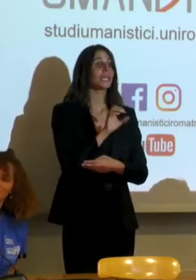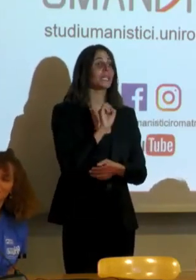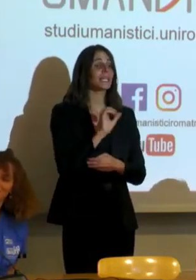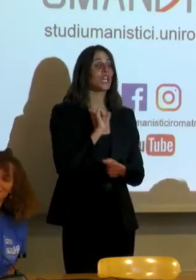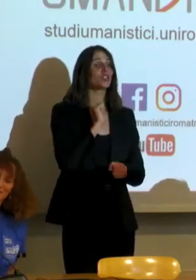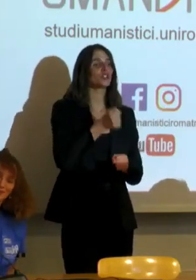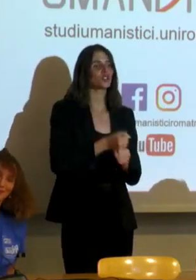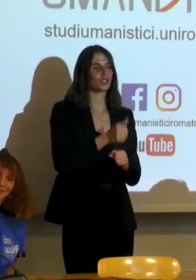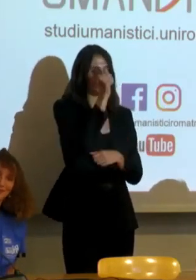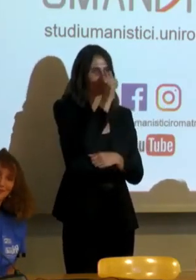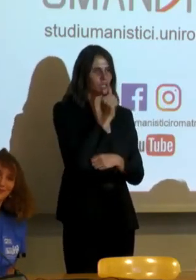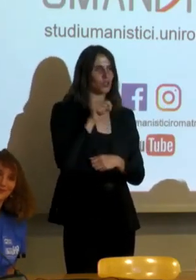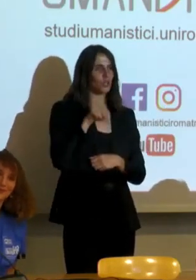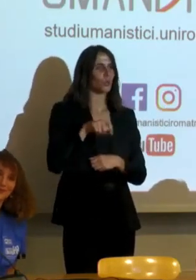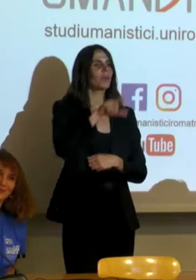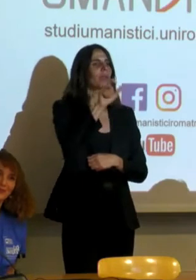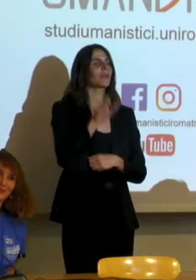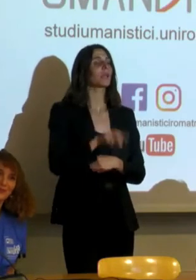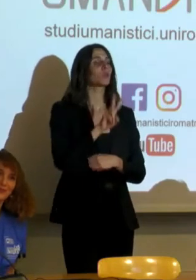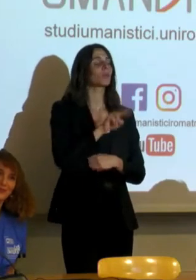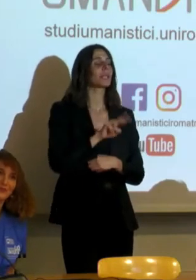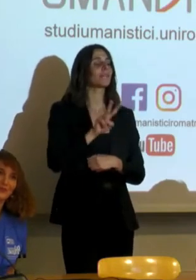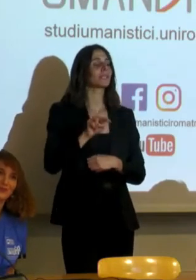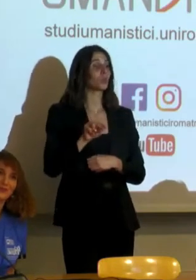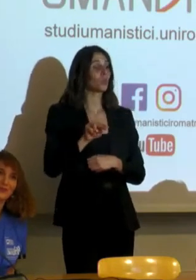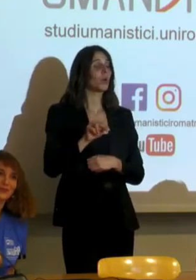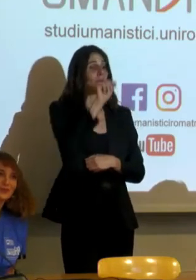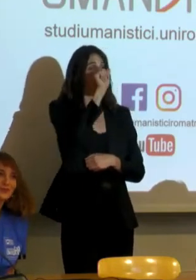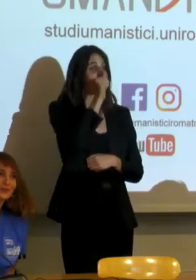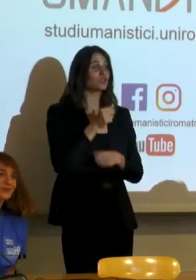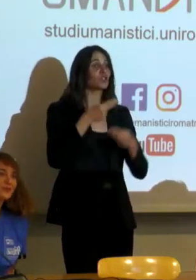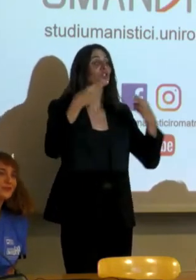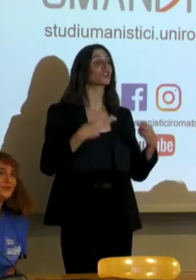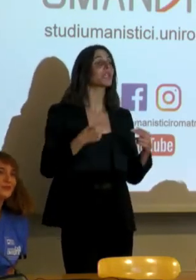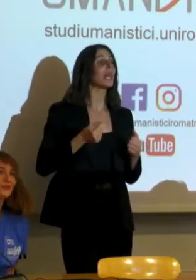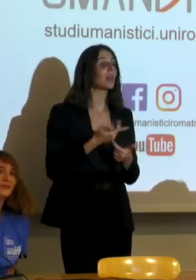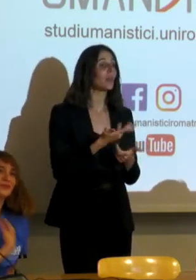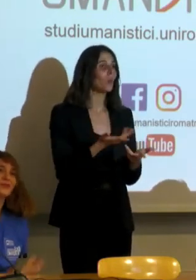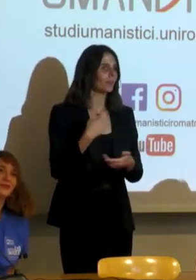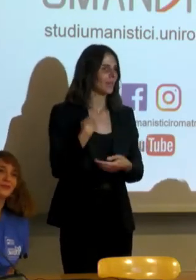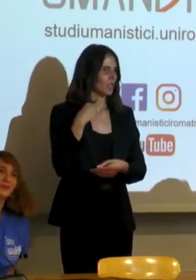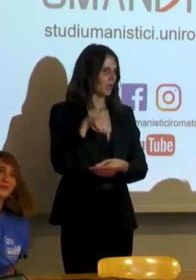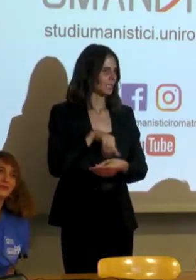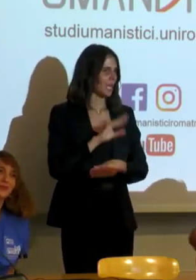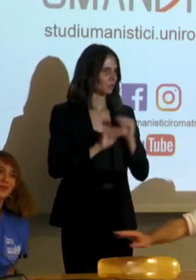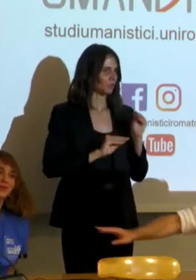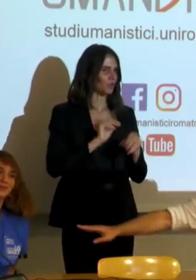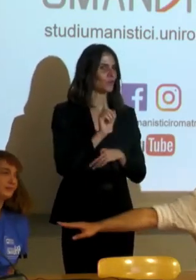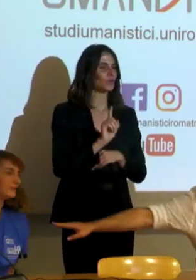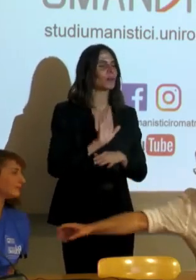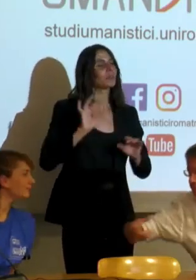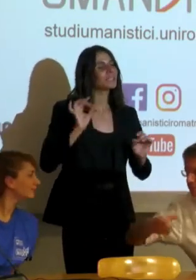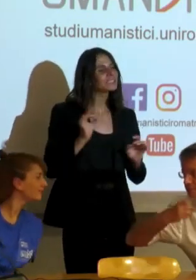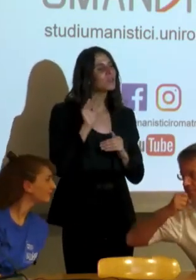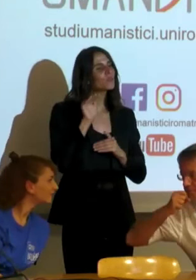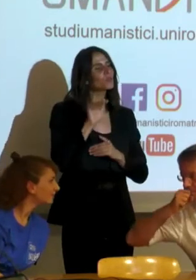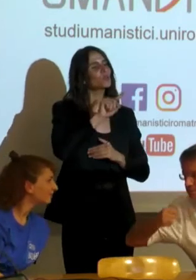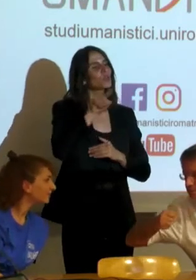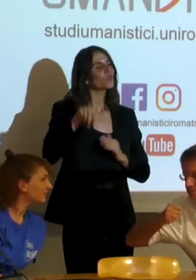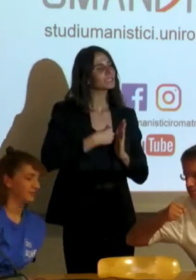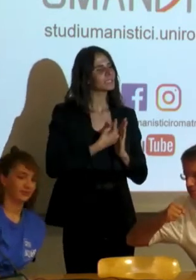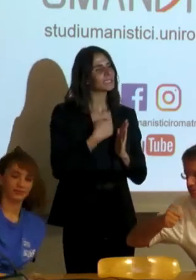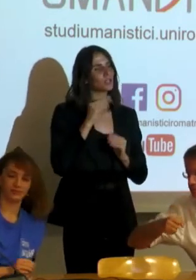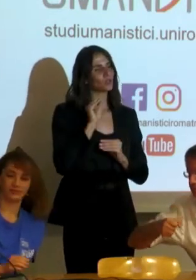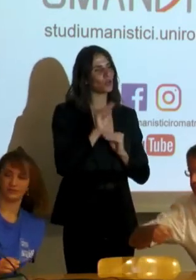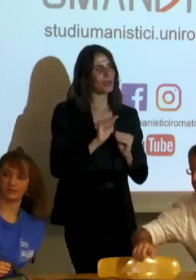religioni in Italia nel 2022, ve lo chiederò se mai vi iscriverete ai nostri corsi, ma le religioni sono